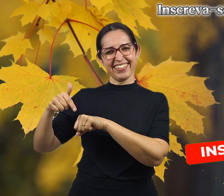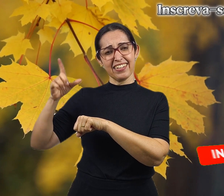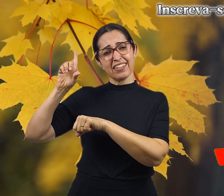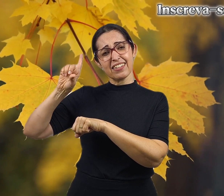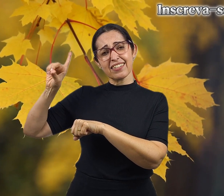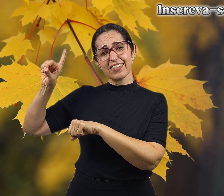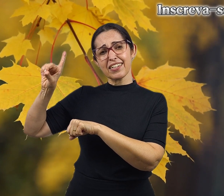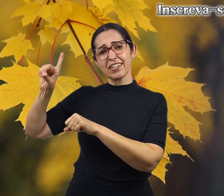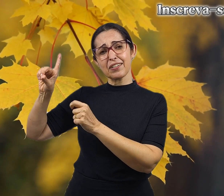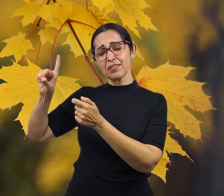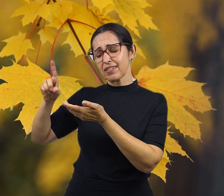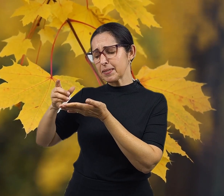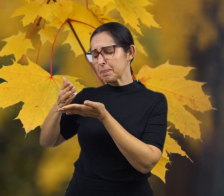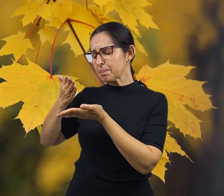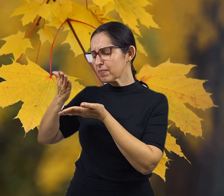aqui que você está agora.